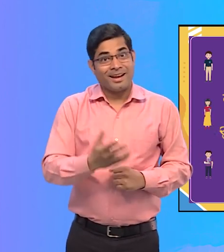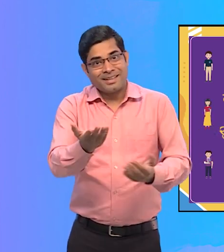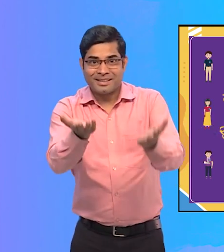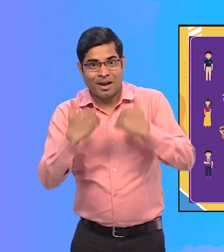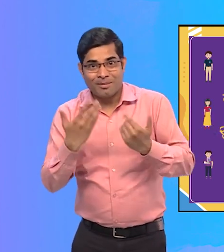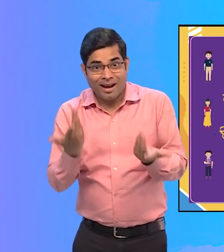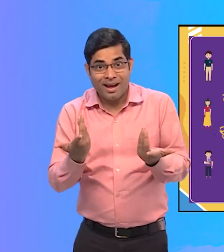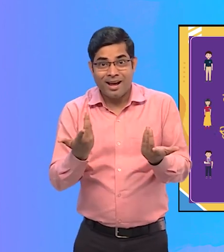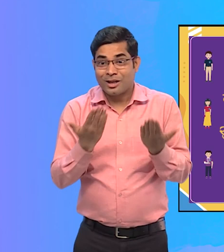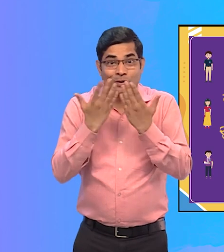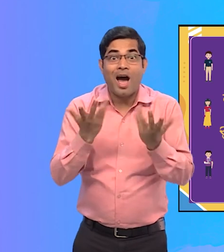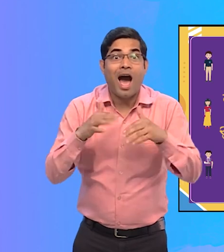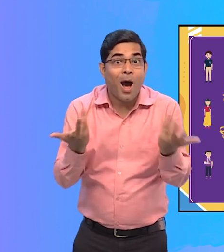हैं तो आइए देखें है